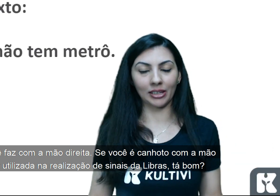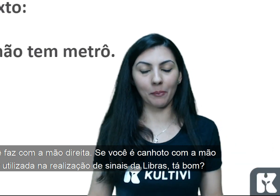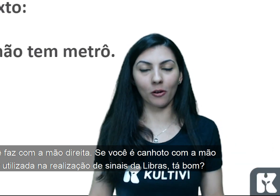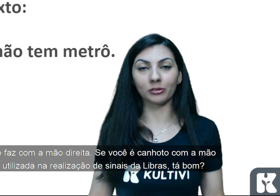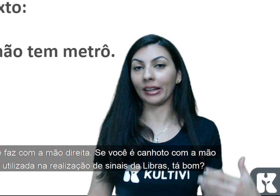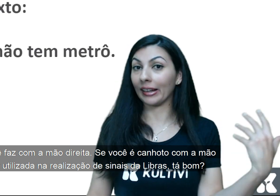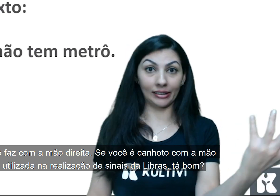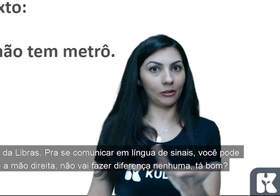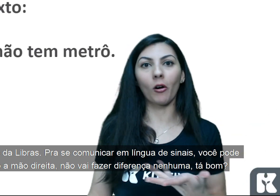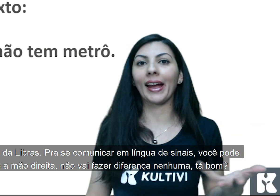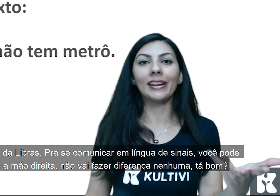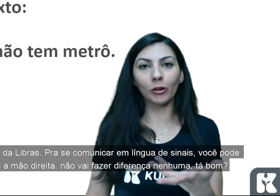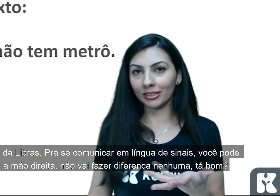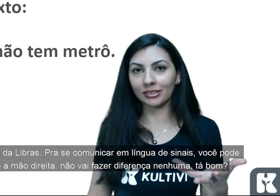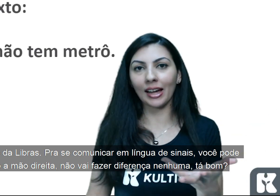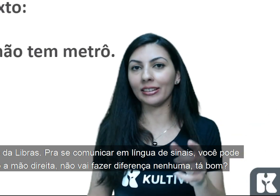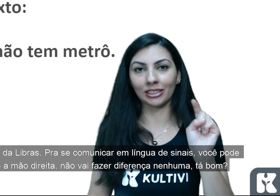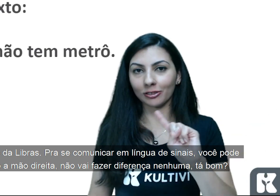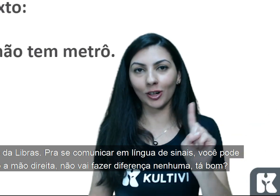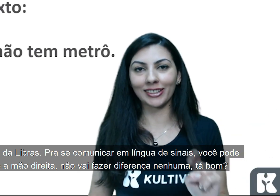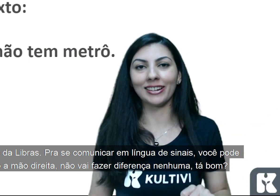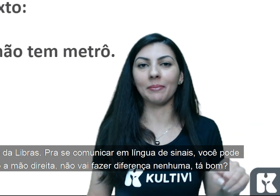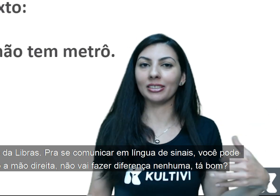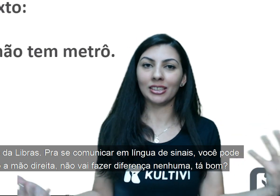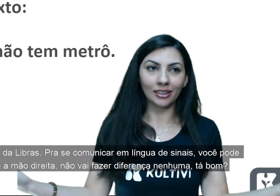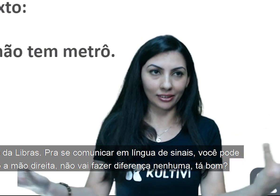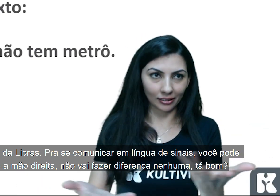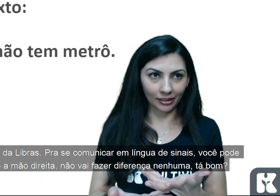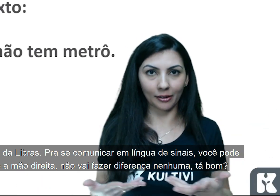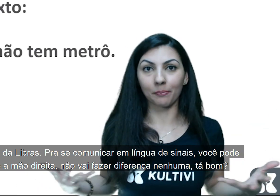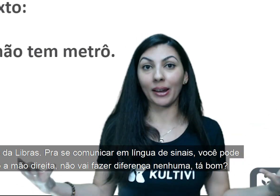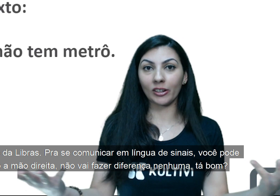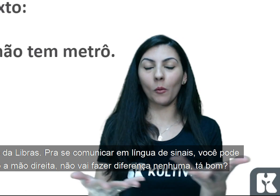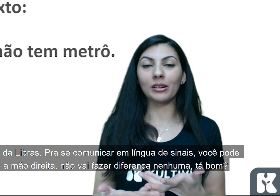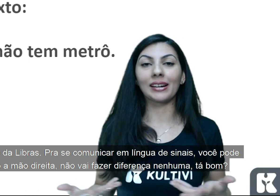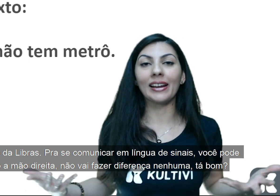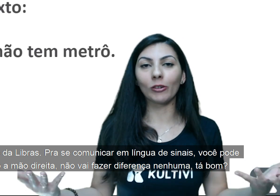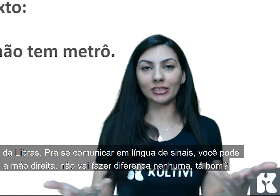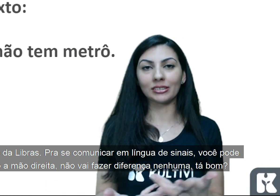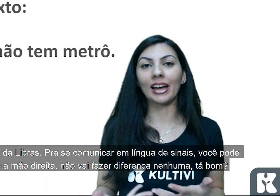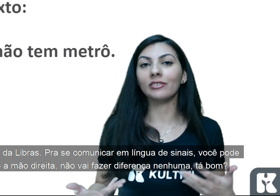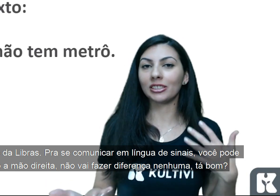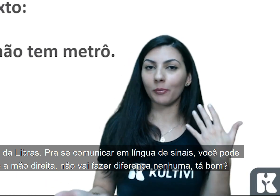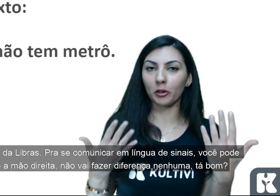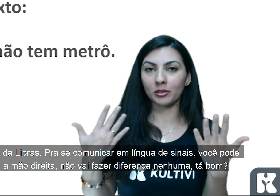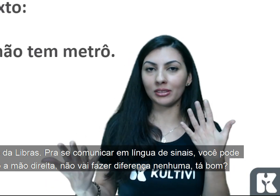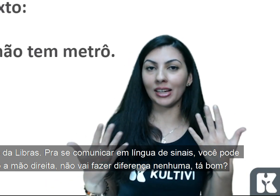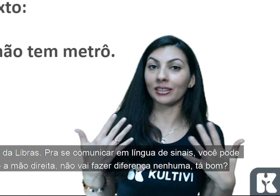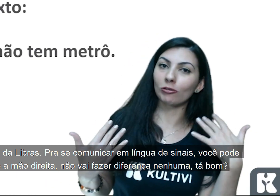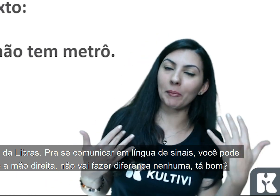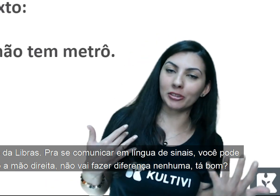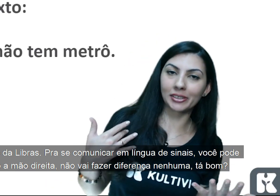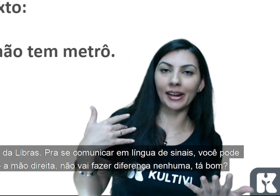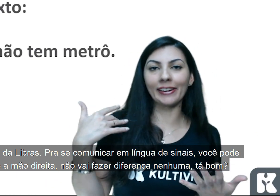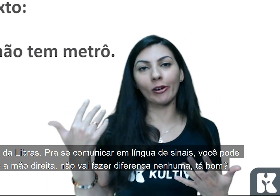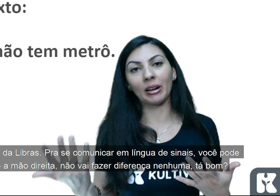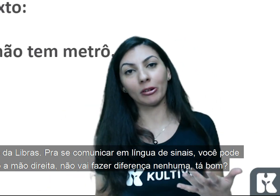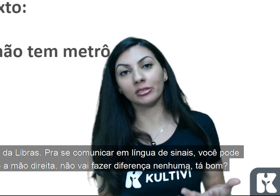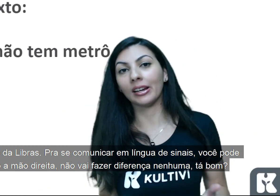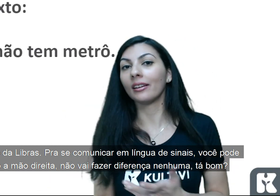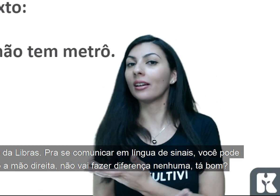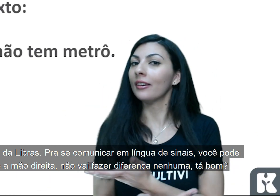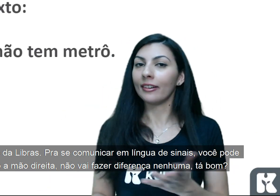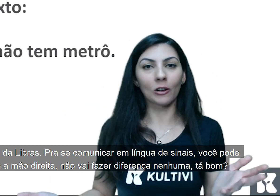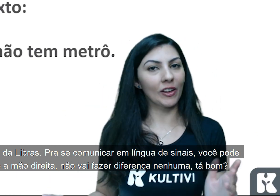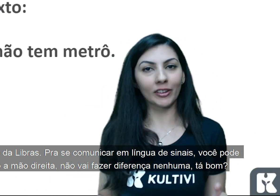Libra. Tá bom? Qualquer língua de sinais, não só da Libra. Para se comunicar em língua de sinais, você pode utilizar tanto a mão esquerda quanto